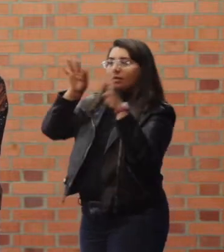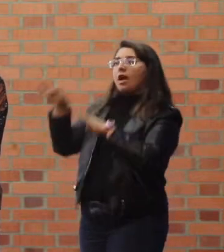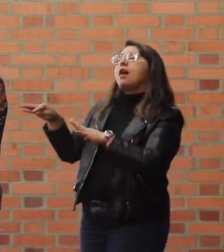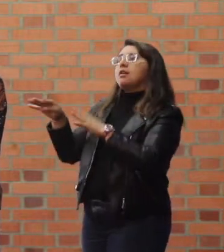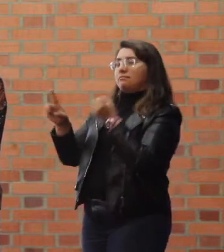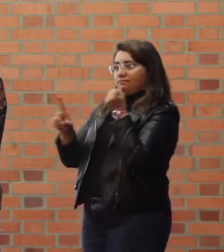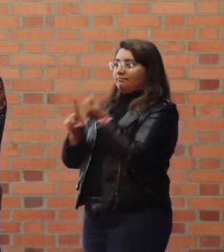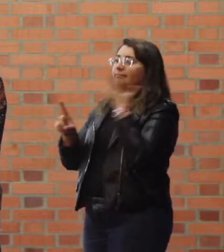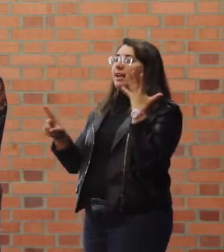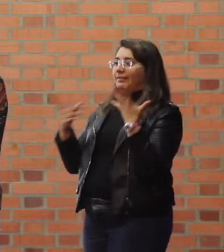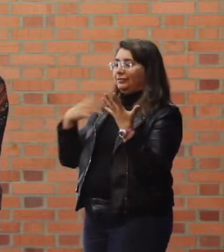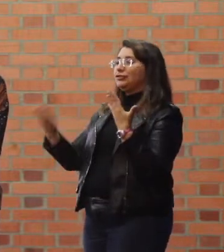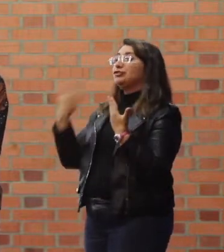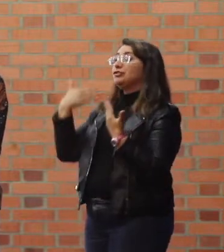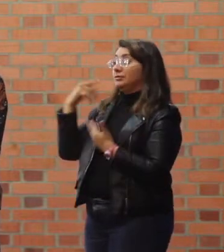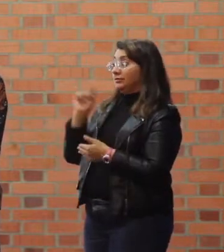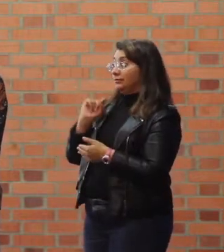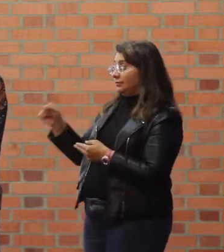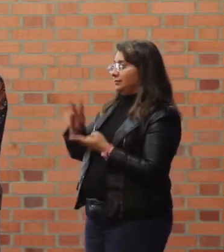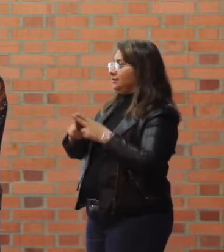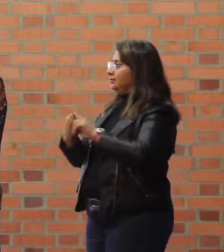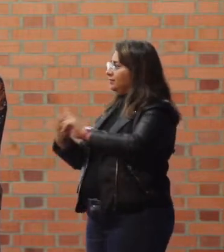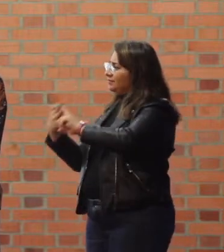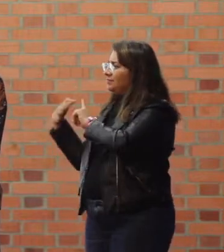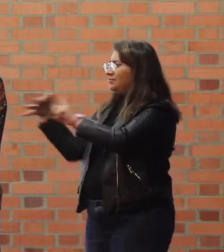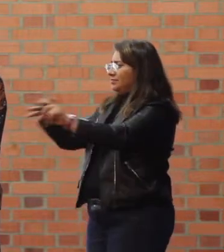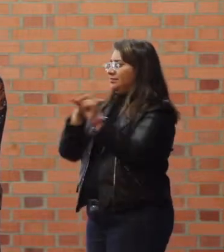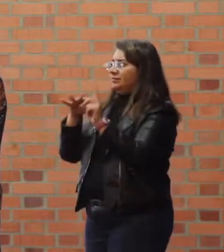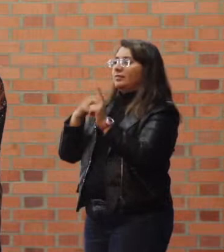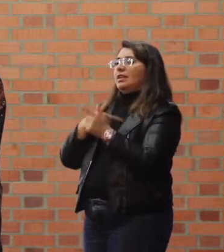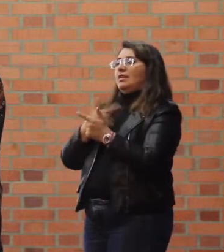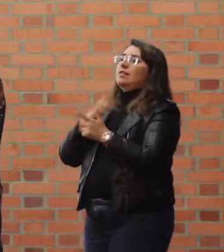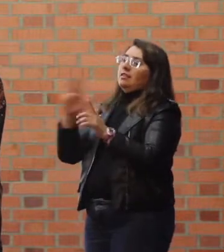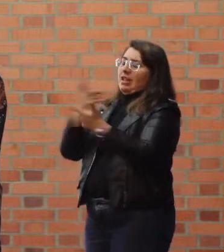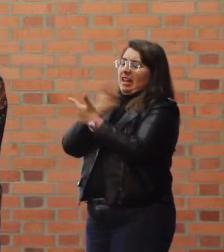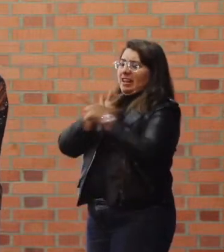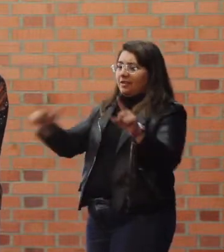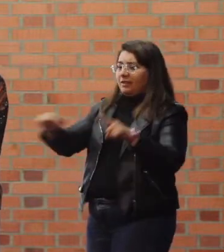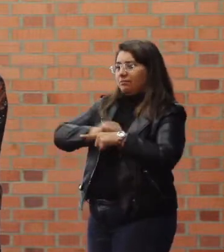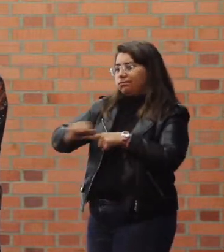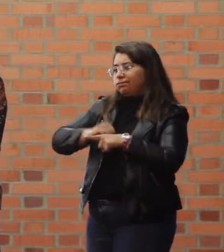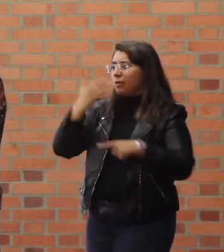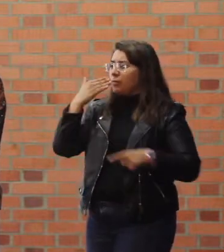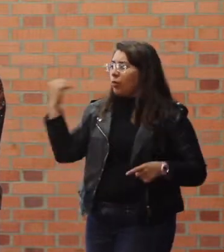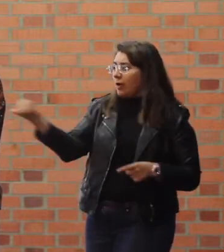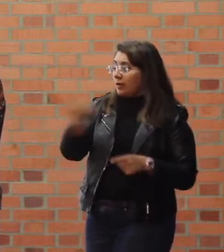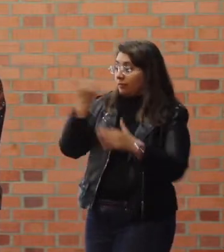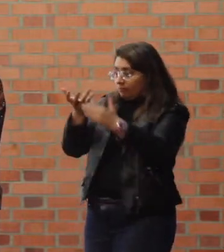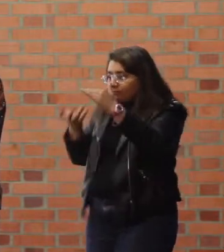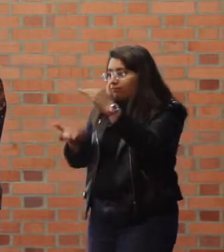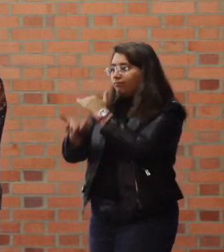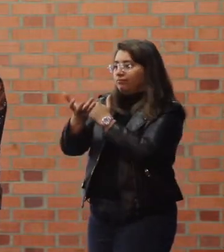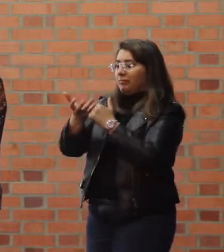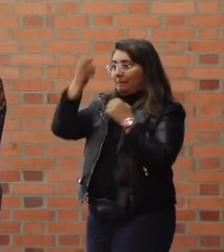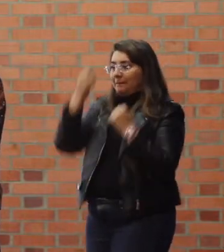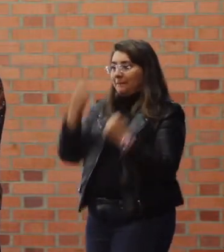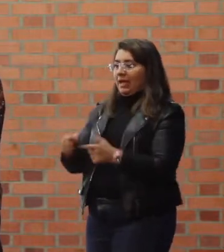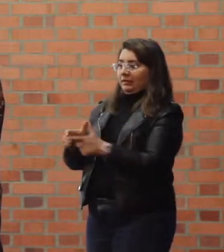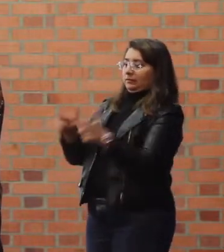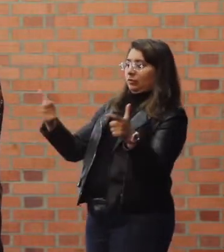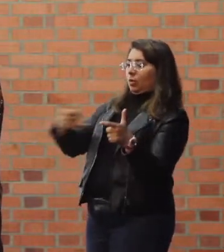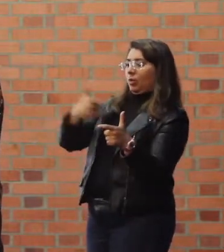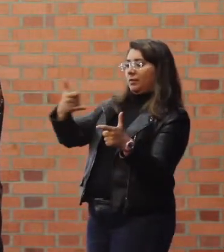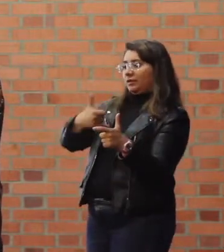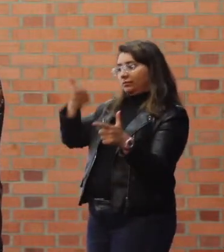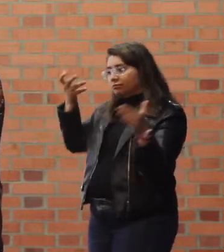novedosos que promueven el ejercicio de la libertad de las mujeres particularmente de las mujeres jóvenes en su amplia